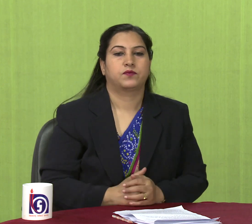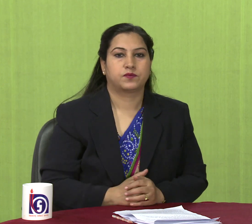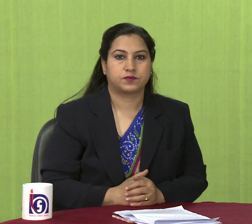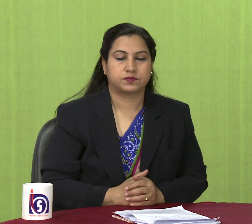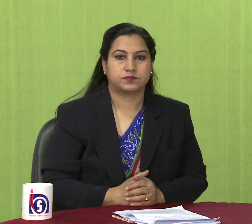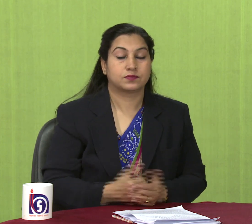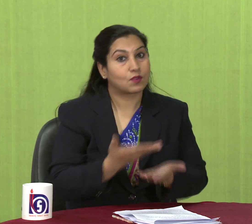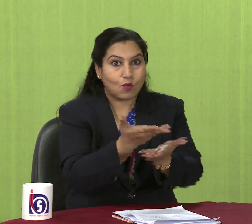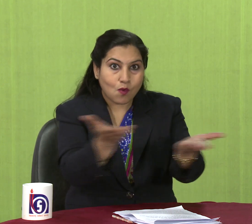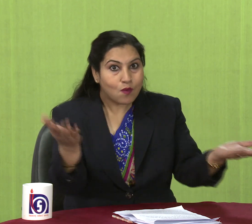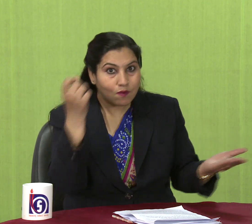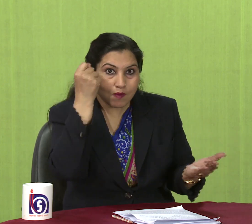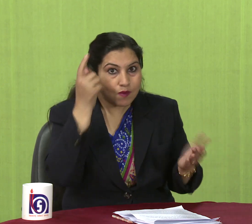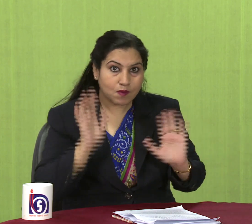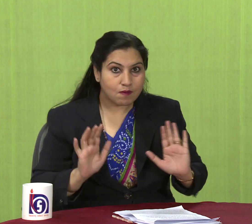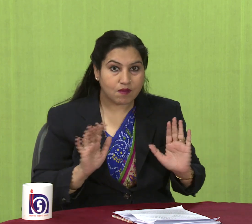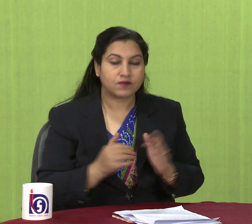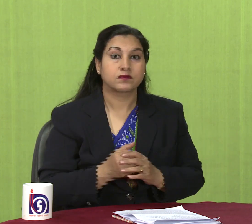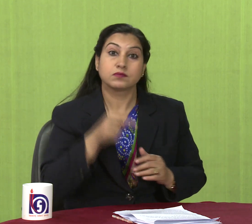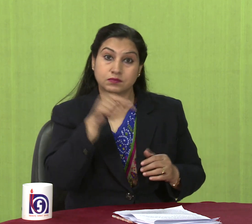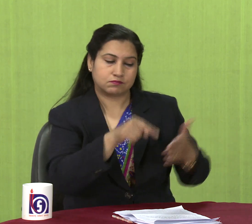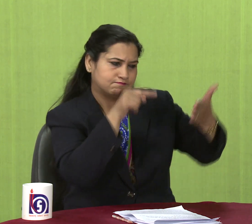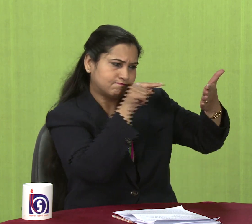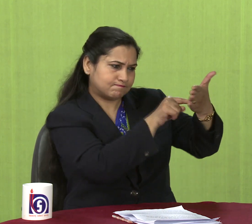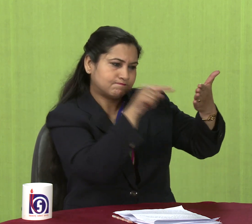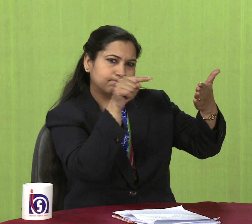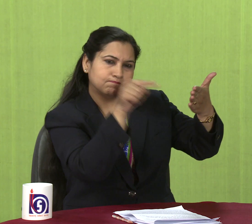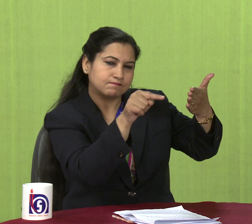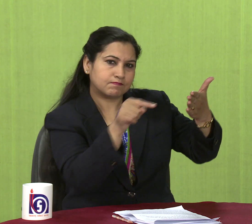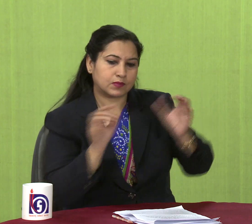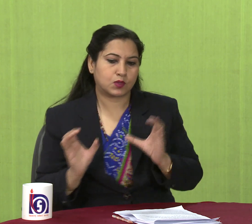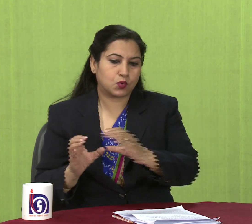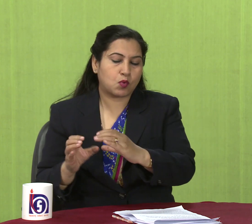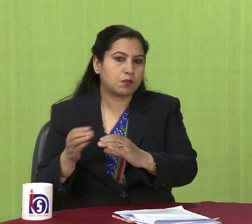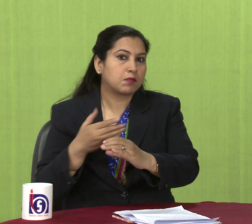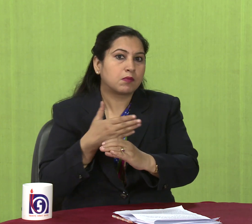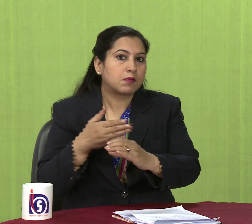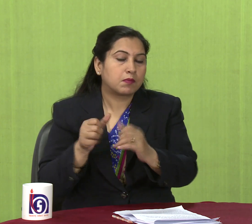आप समझ ही गए होंगे कि यहाँ यमक अलंकार है।